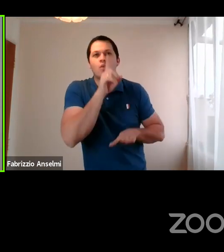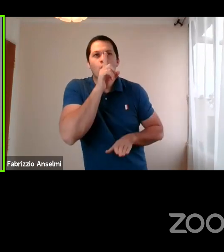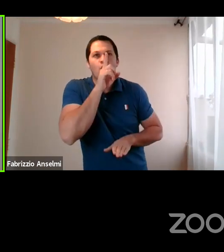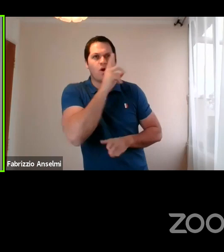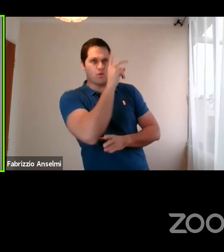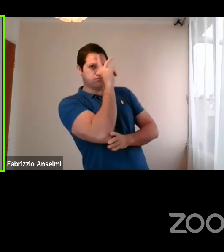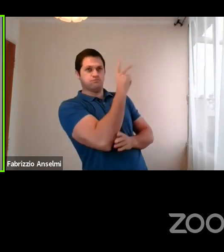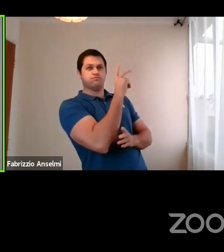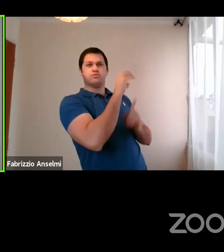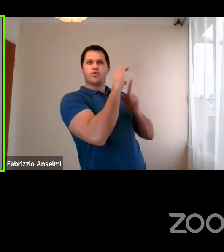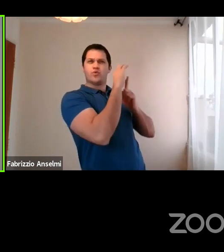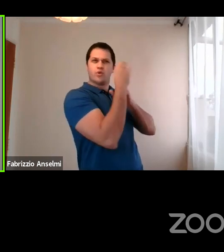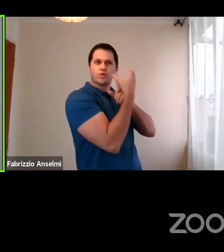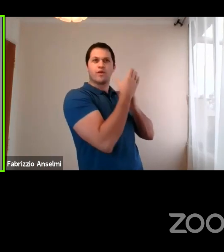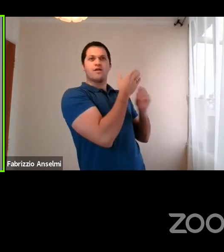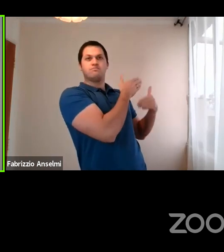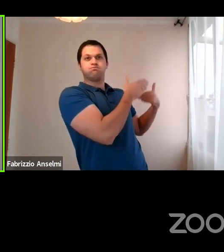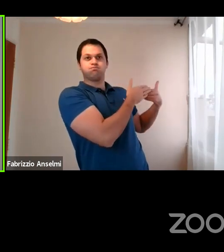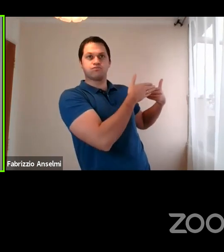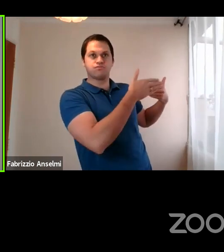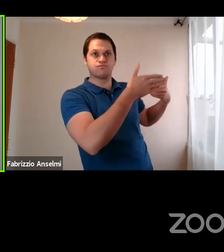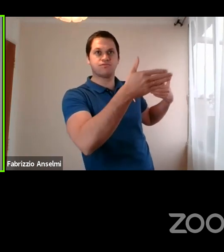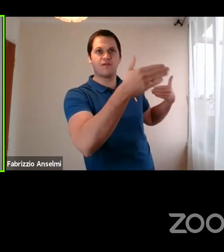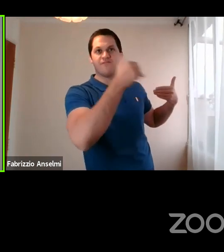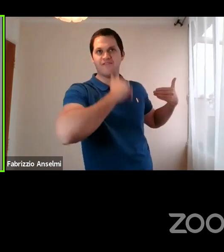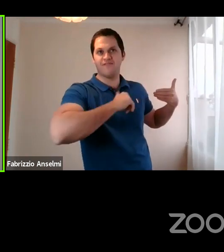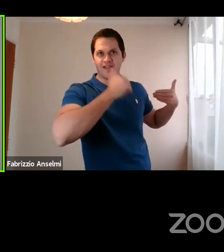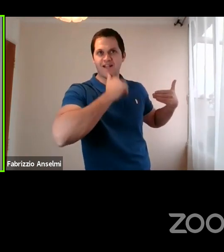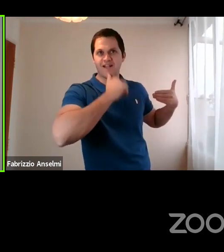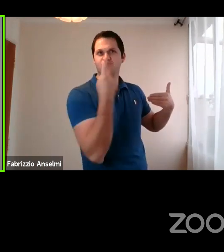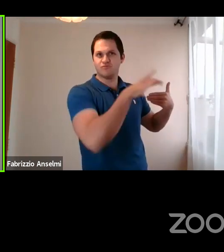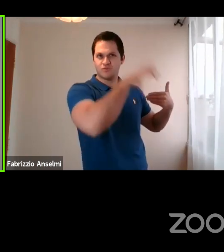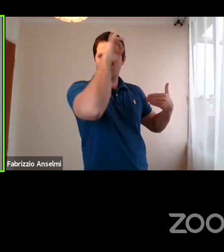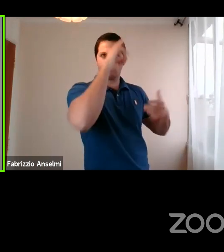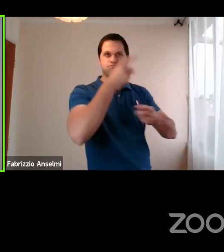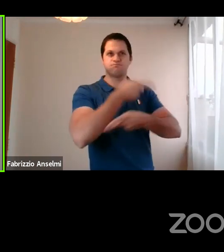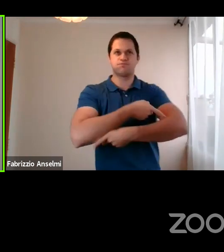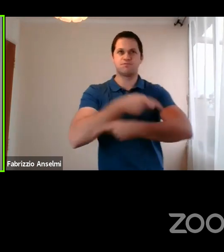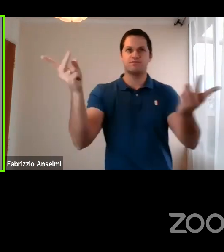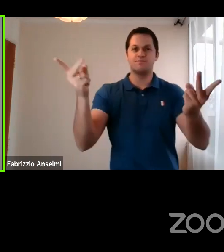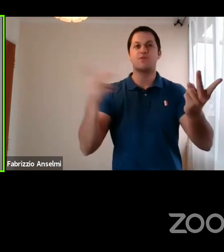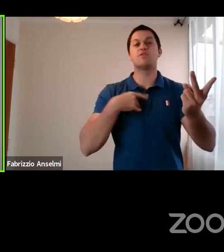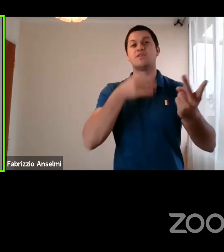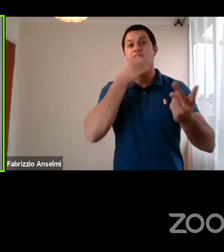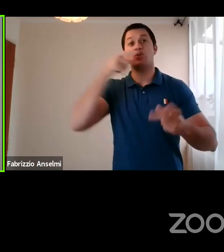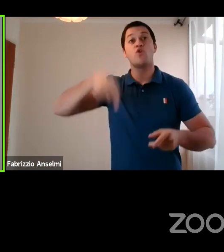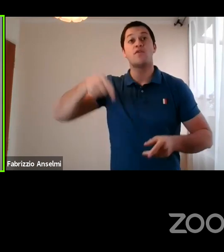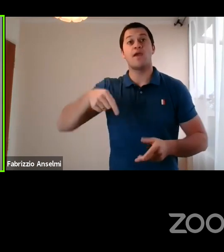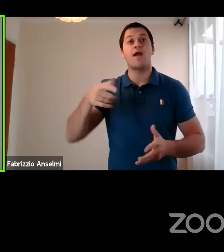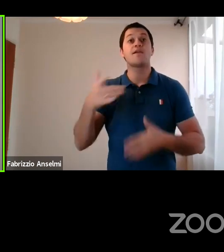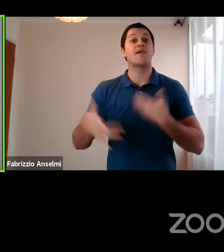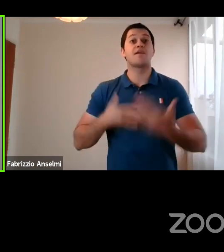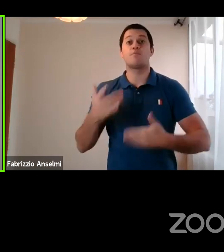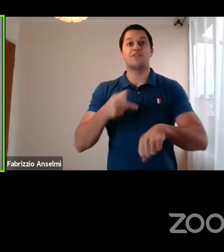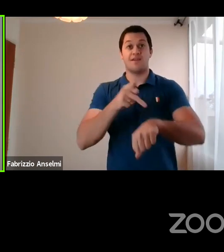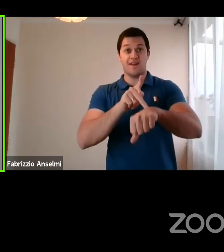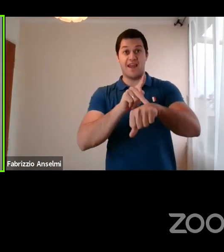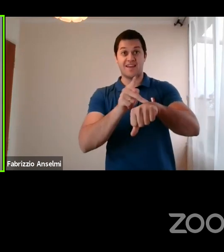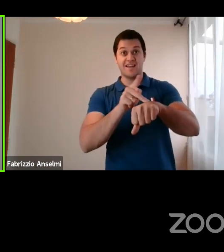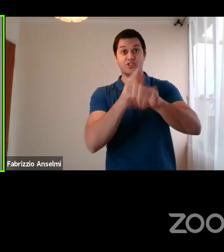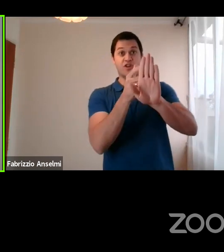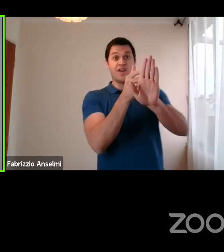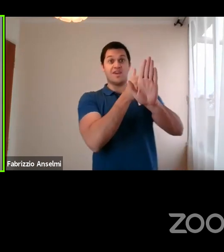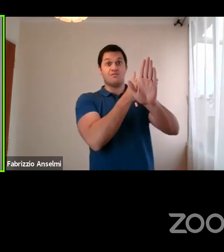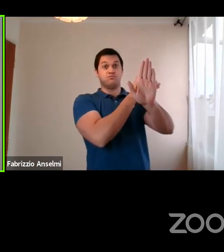¿no? Se da en el acuerdo, es un proceso dinámico también, y eso es lo que estamos valorando el día de hoy. Estamos hablando de patrimonio oculto